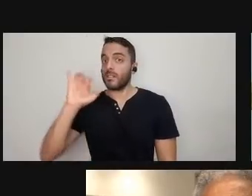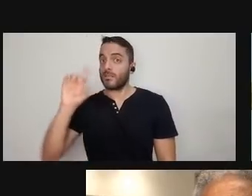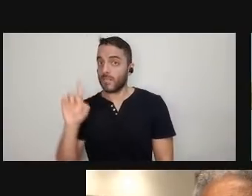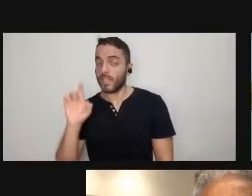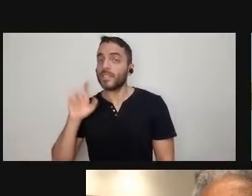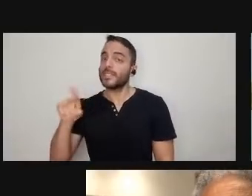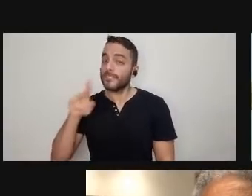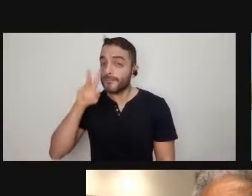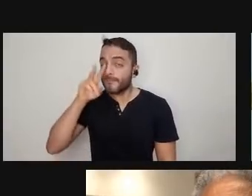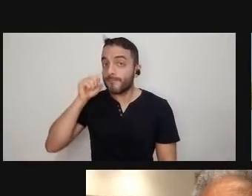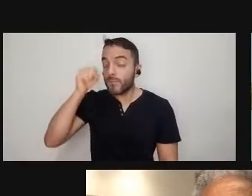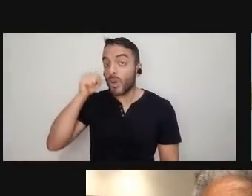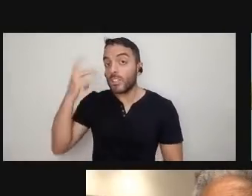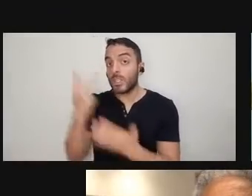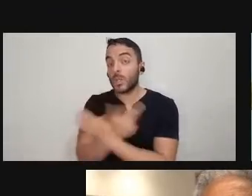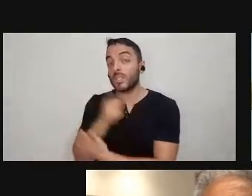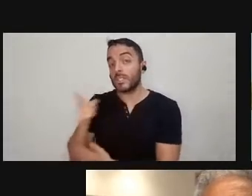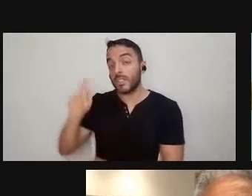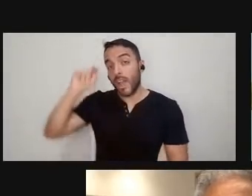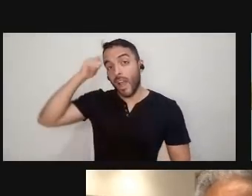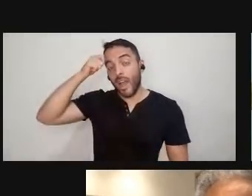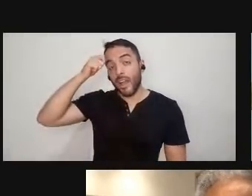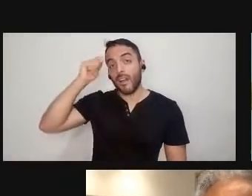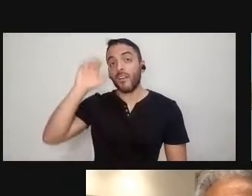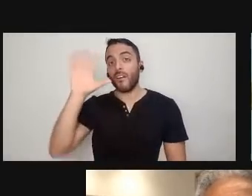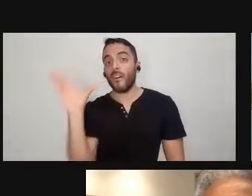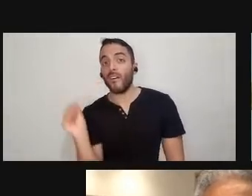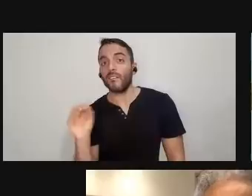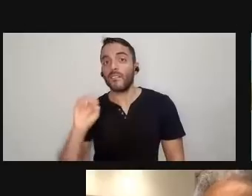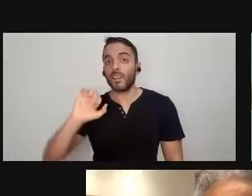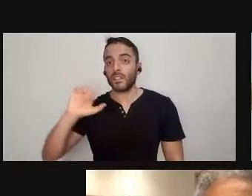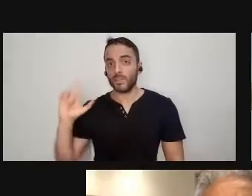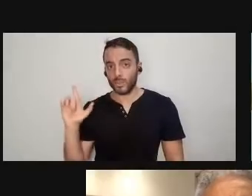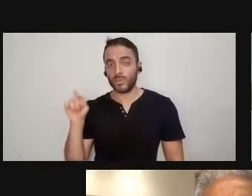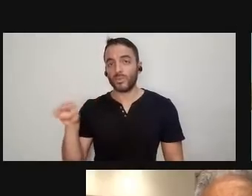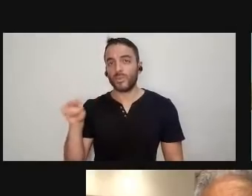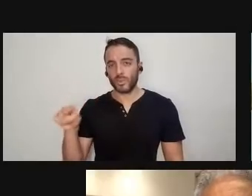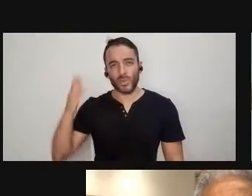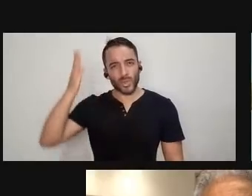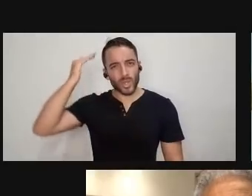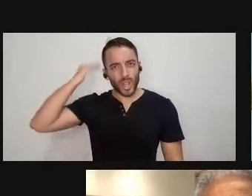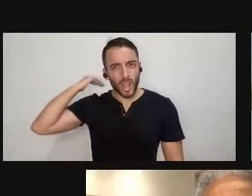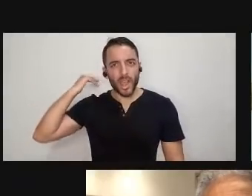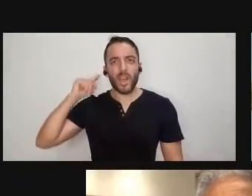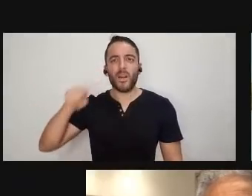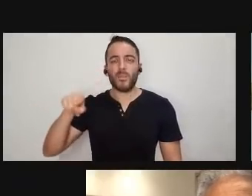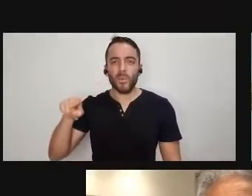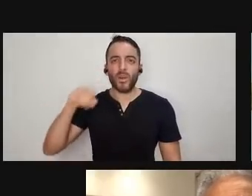na África do Sul. Era um momento em que Mandela